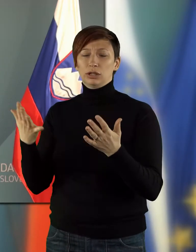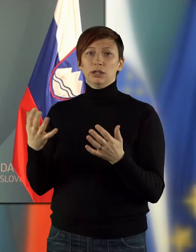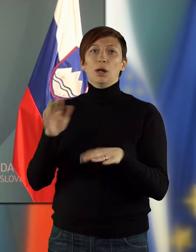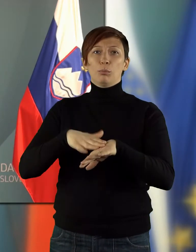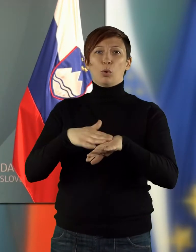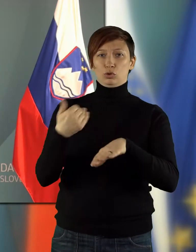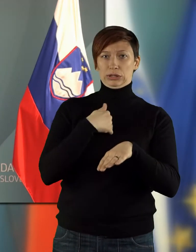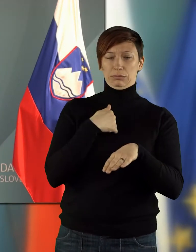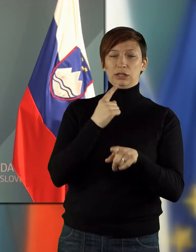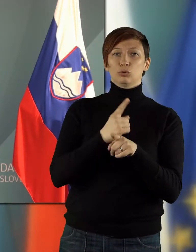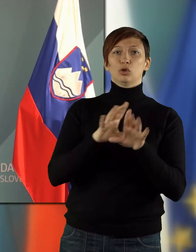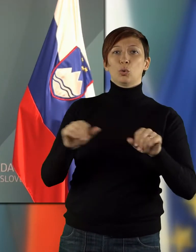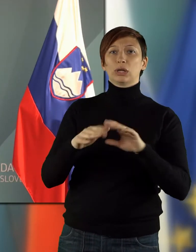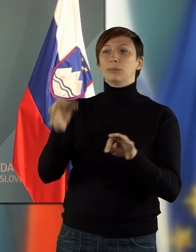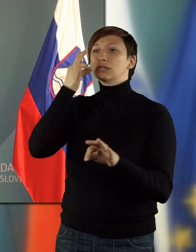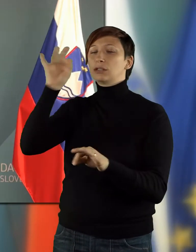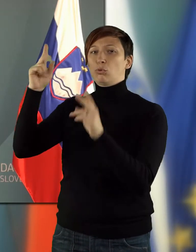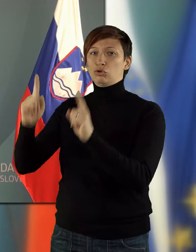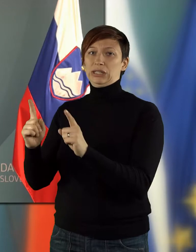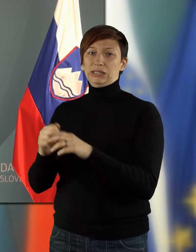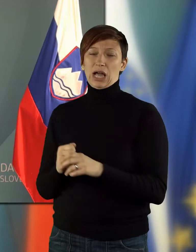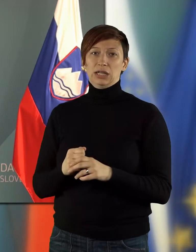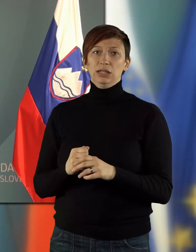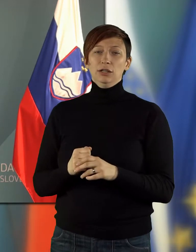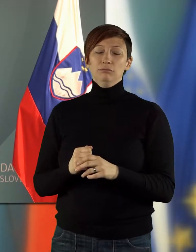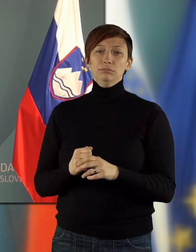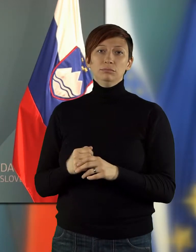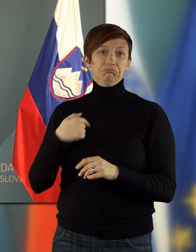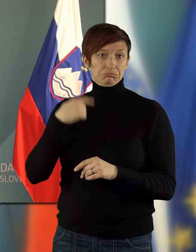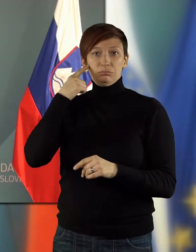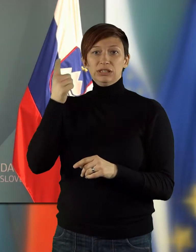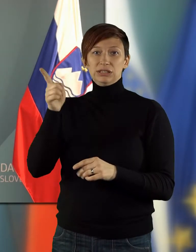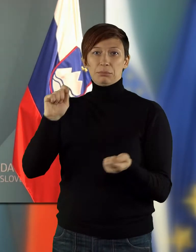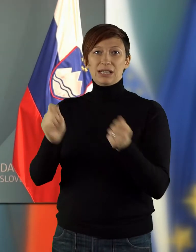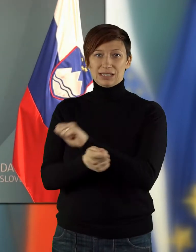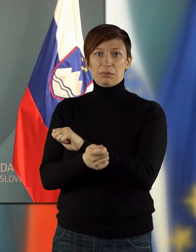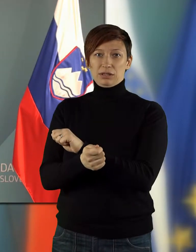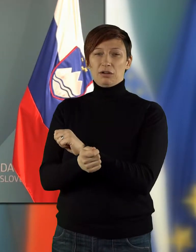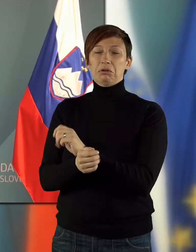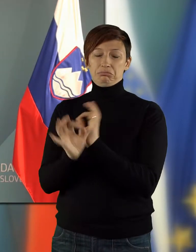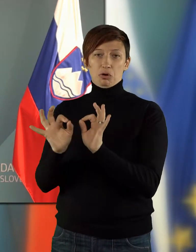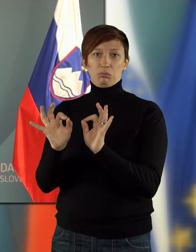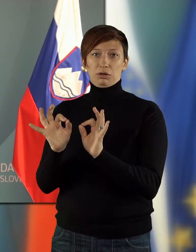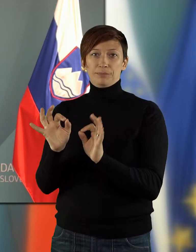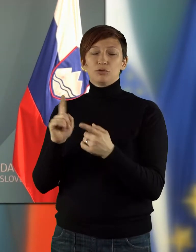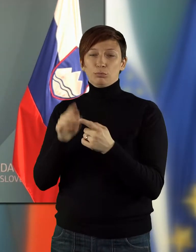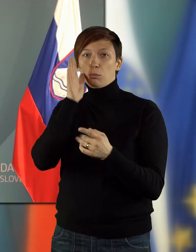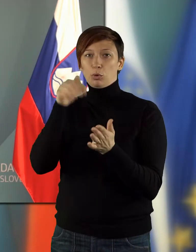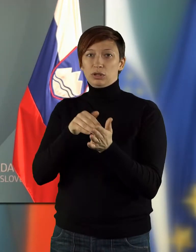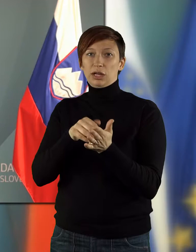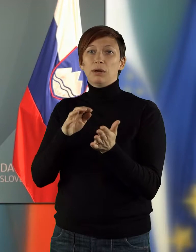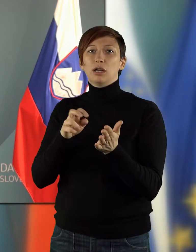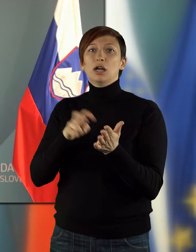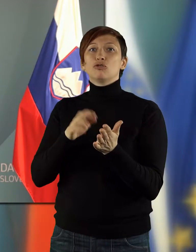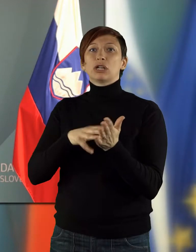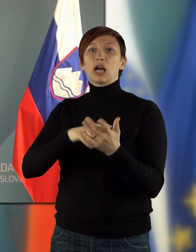mora poročati o tem, pa tudi o ukrepih za izboljšanje stanja. Tako da mislim, da je bila zamenjava še kako pravičena, če pa bo